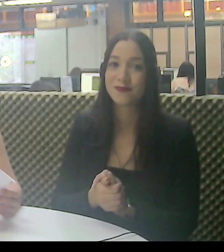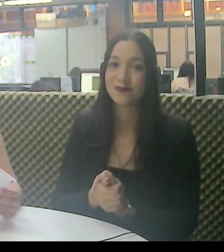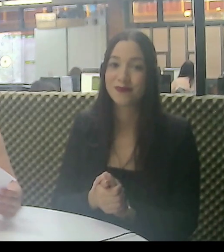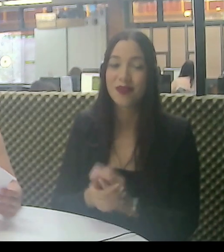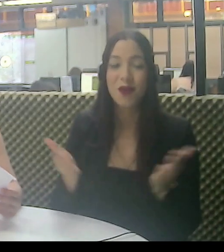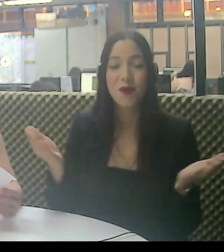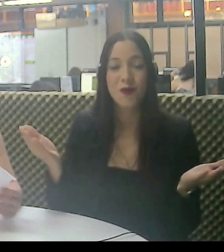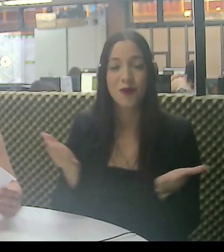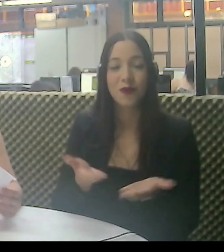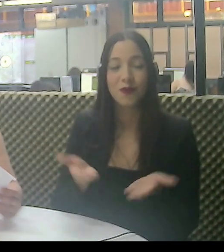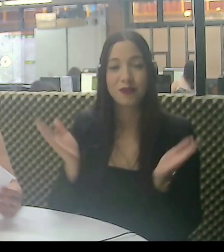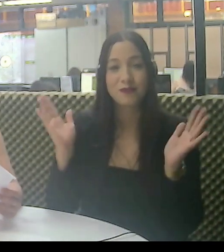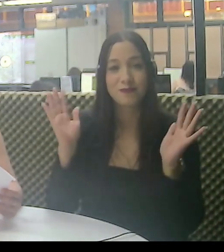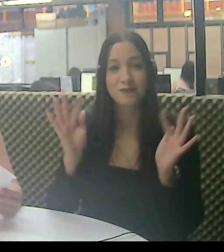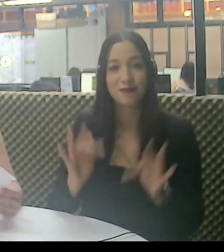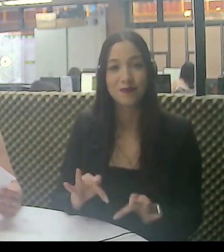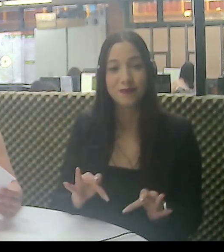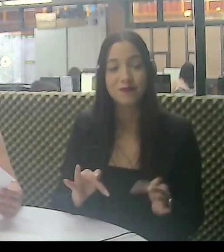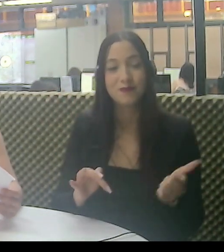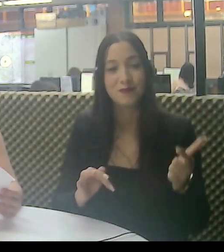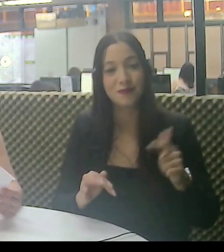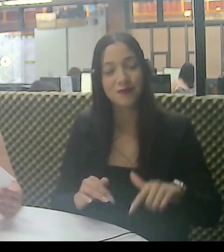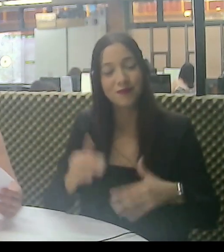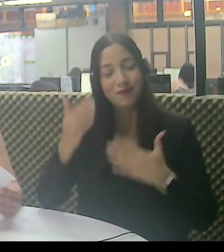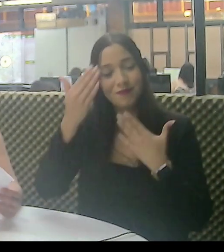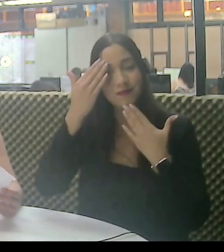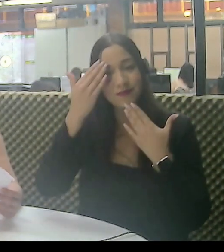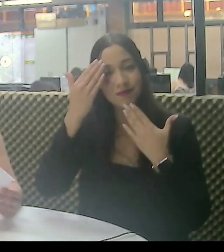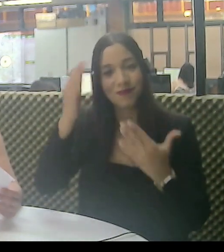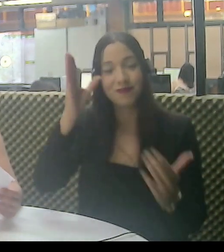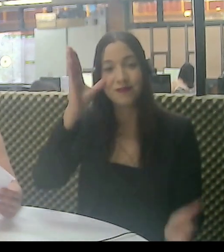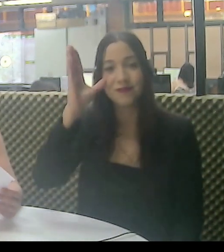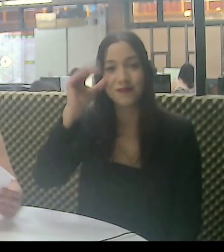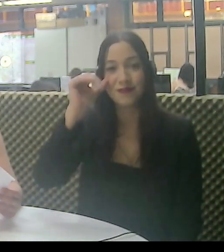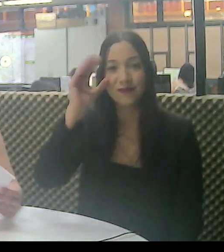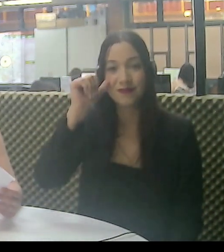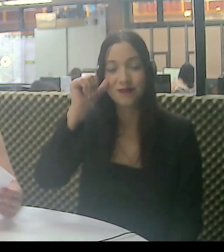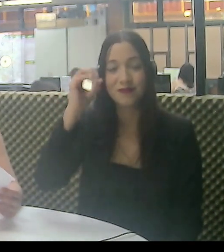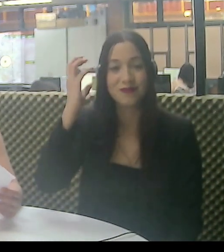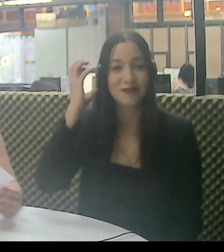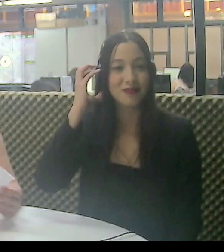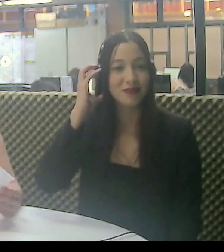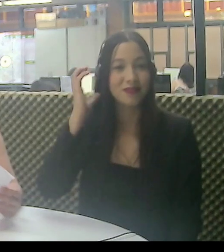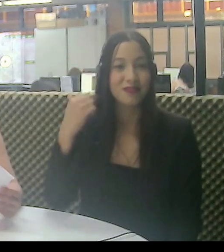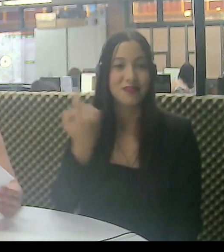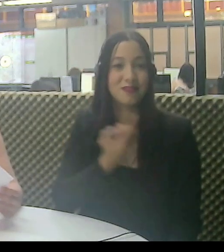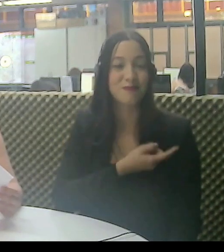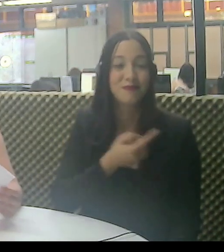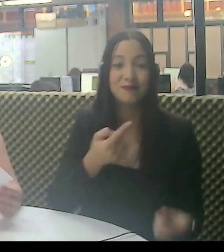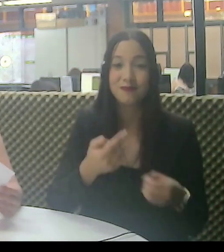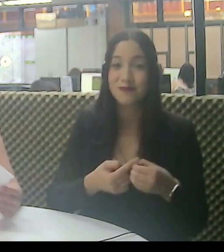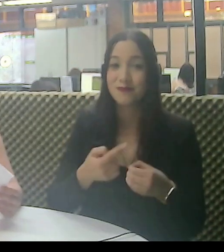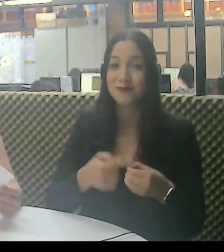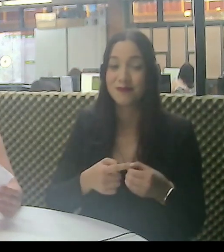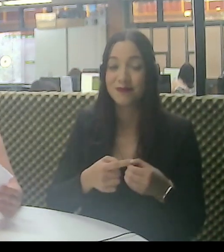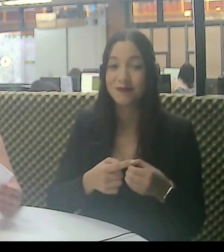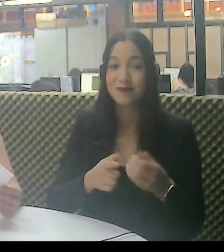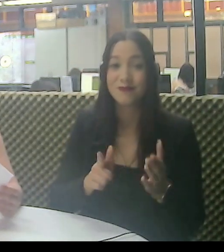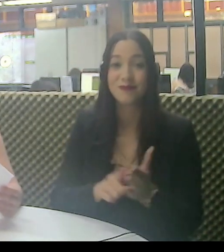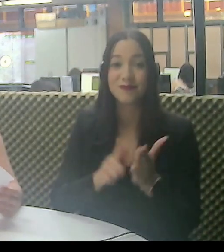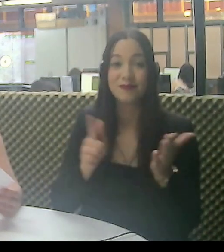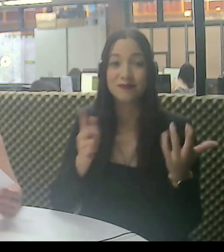e ficamos por aqui com mais uma edição muito obrigada pela sua audiência Essa é a rádio nossa cidade